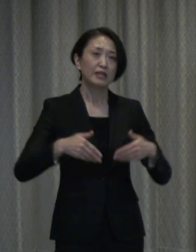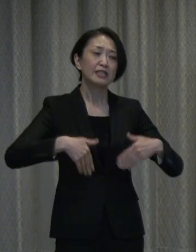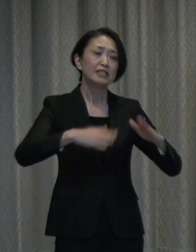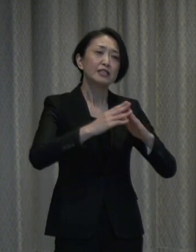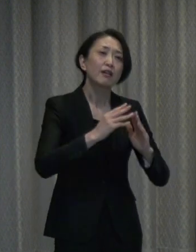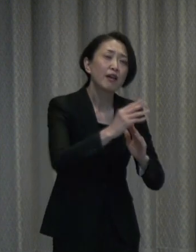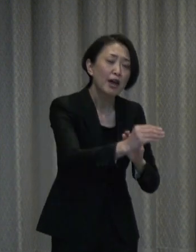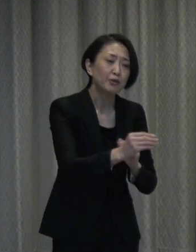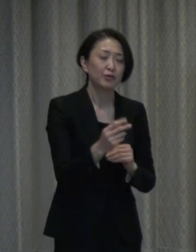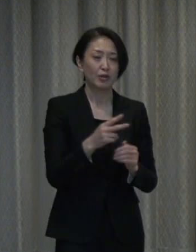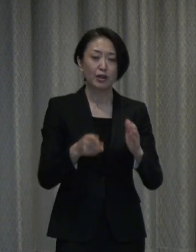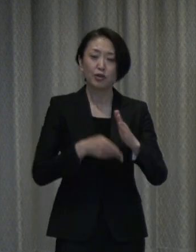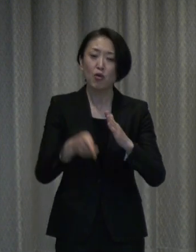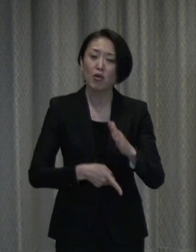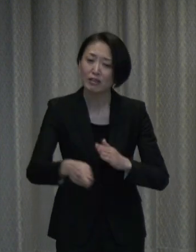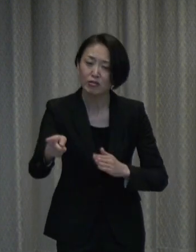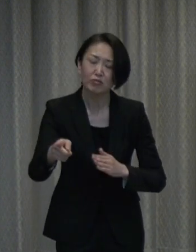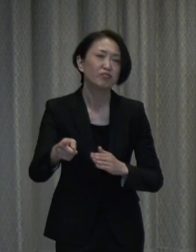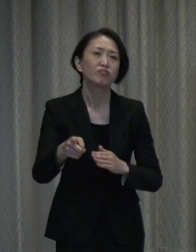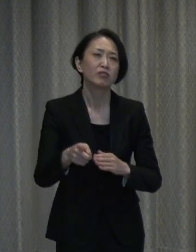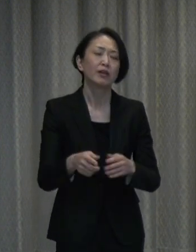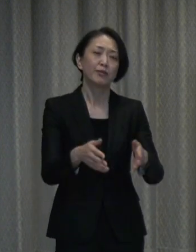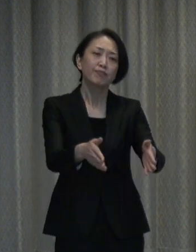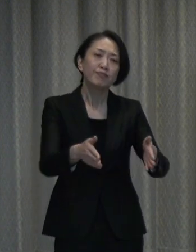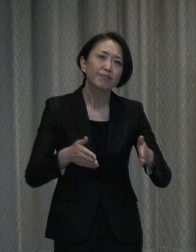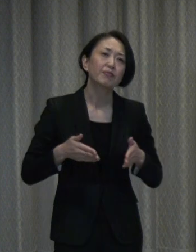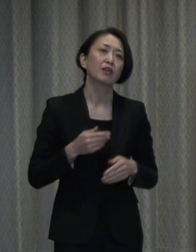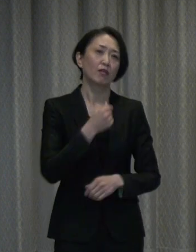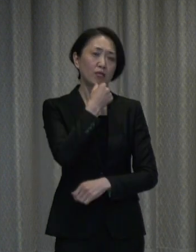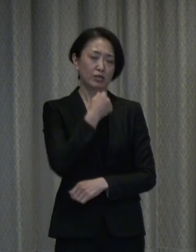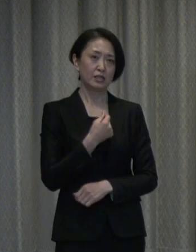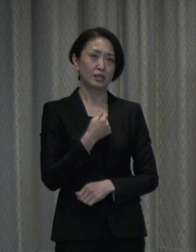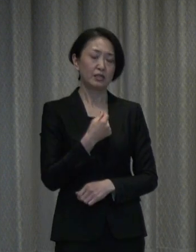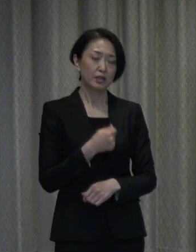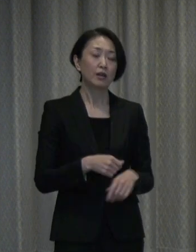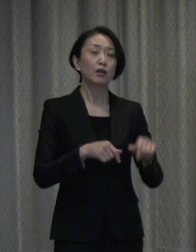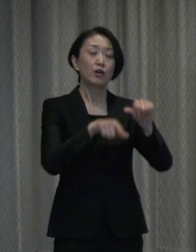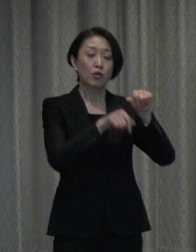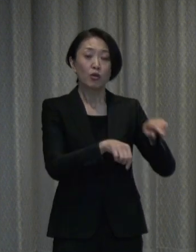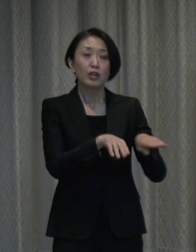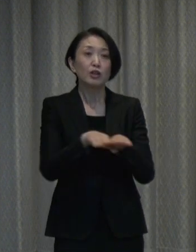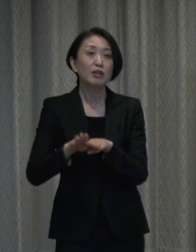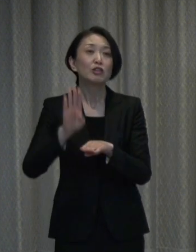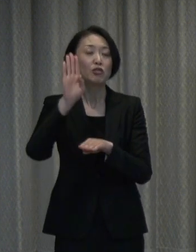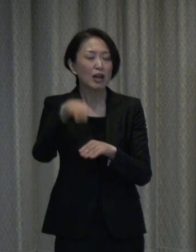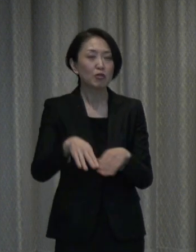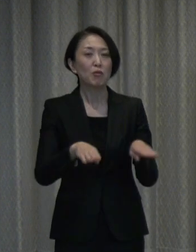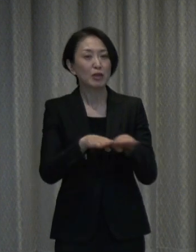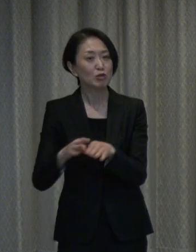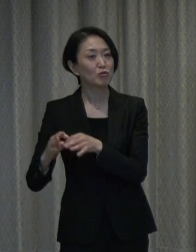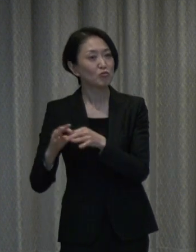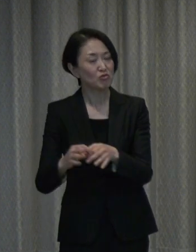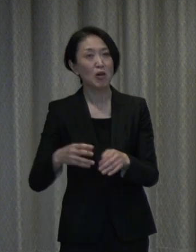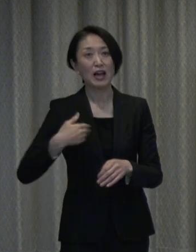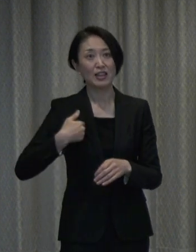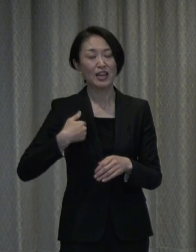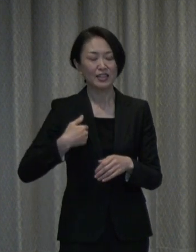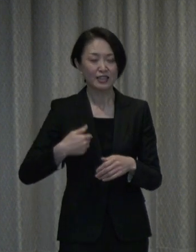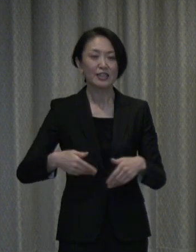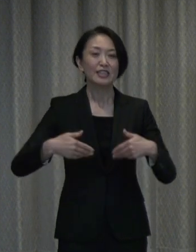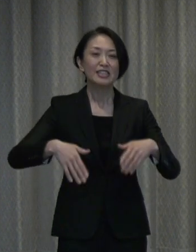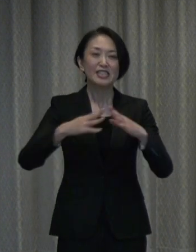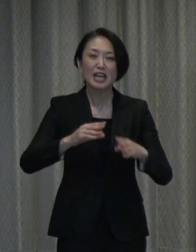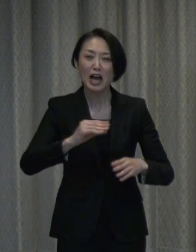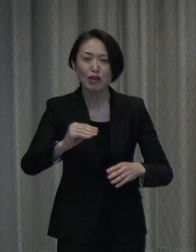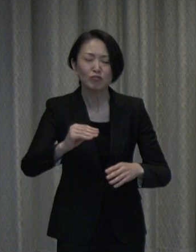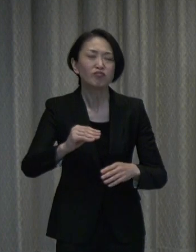います。ゴールデンウィーク終わった後に休みの方もおられると思いますが、地元に帰ってこいということを控えていただきたいと